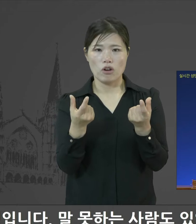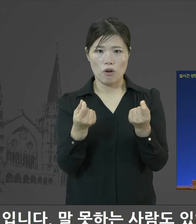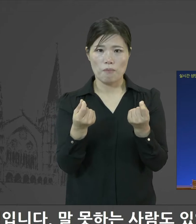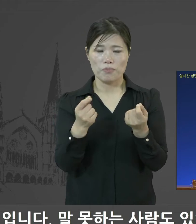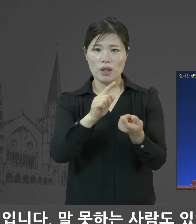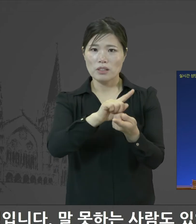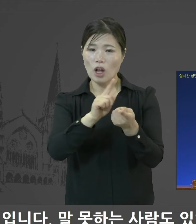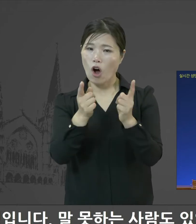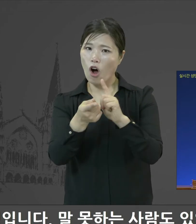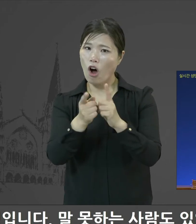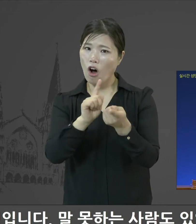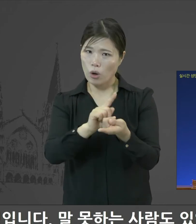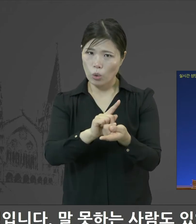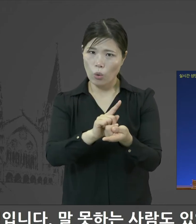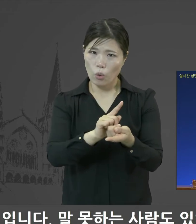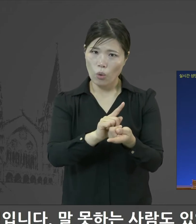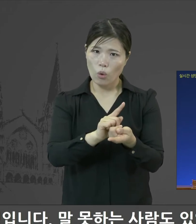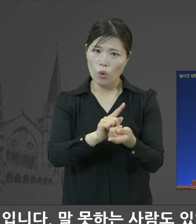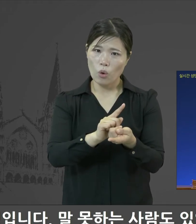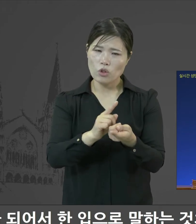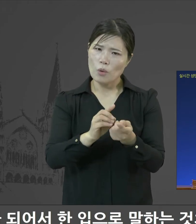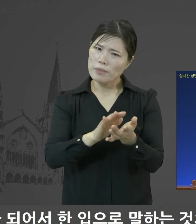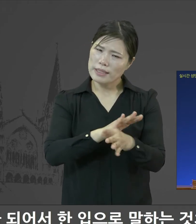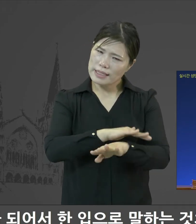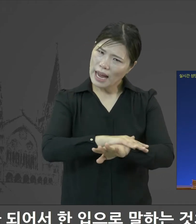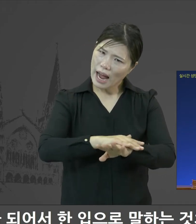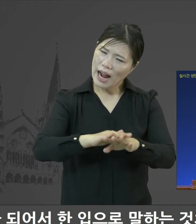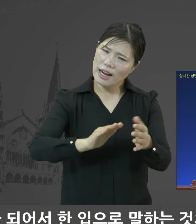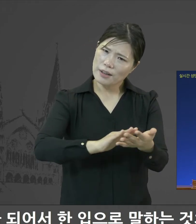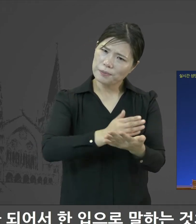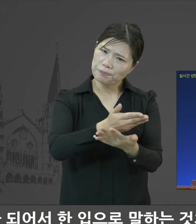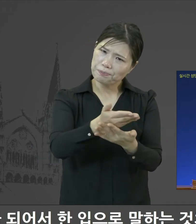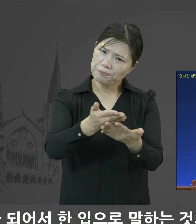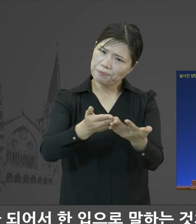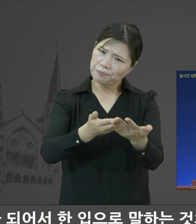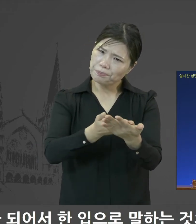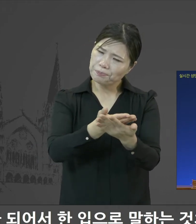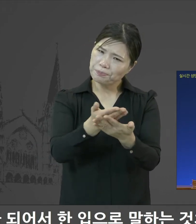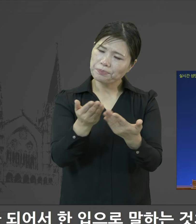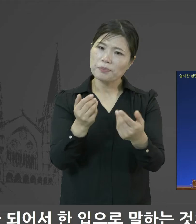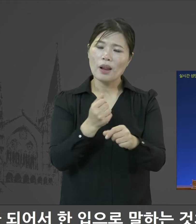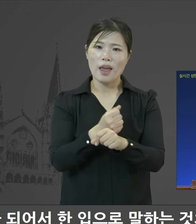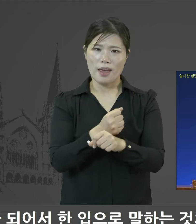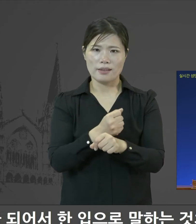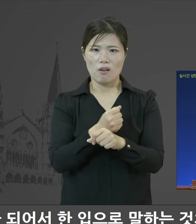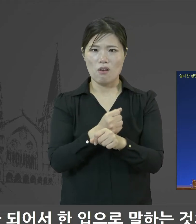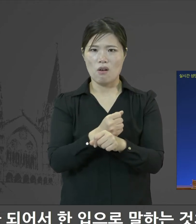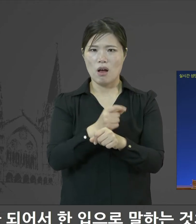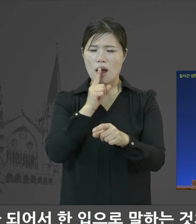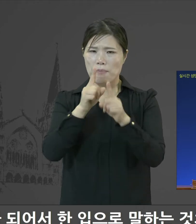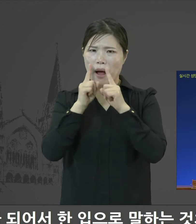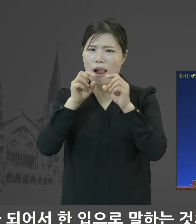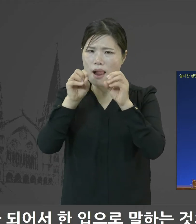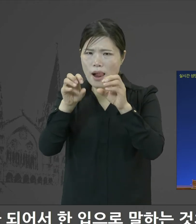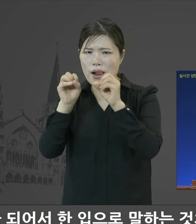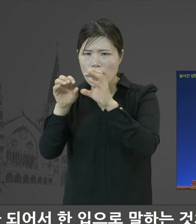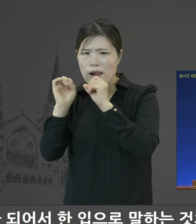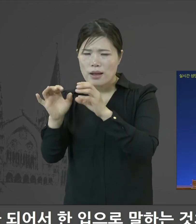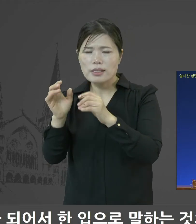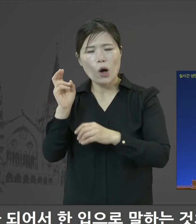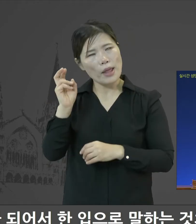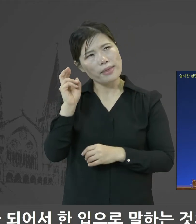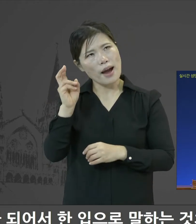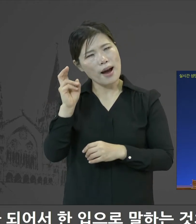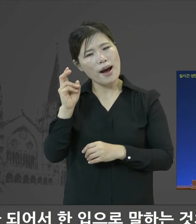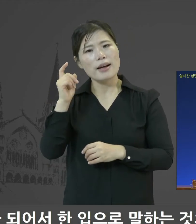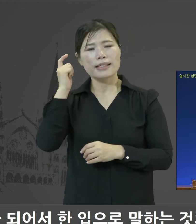서로 이렇게 조화를 이루며 서로 보호조되게 선포했을 것 같습니다.